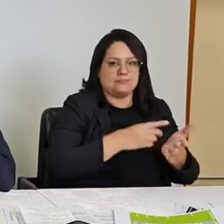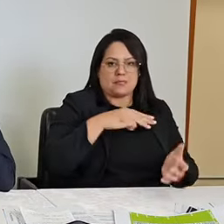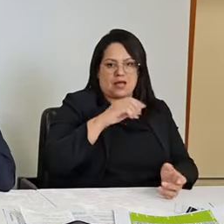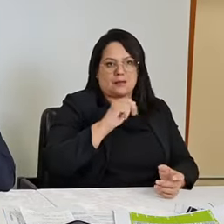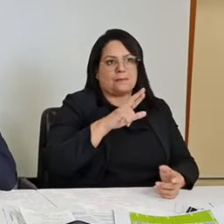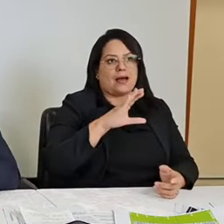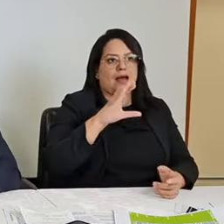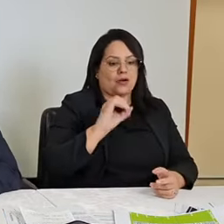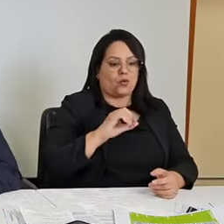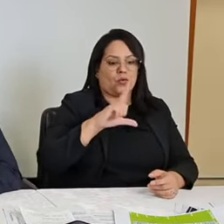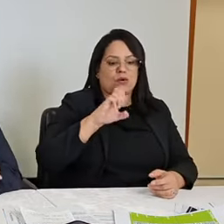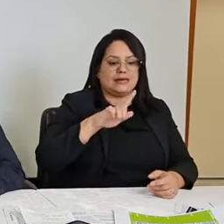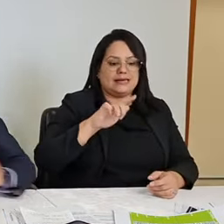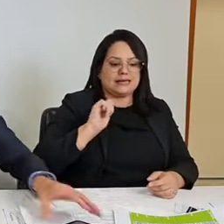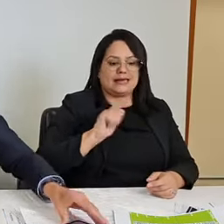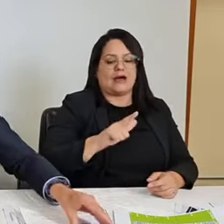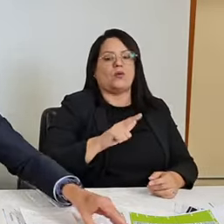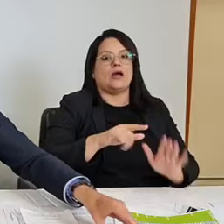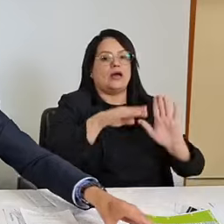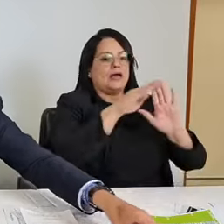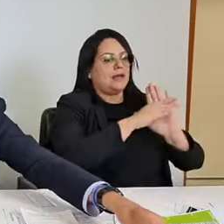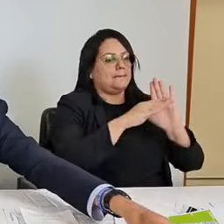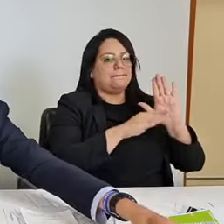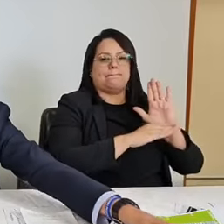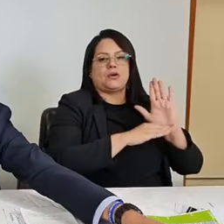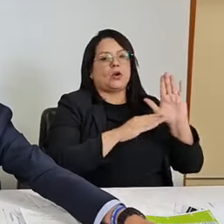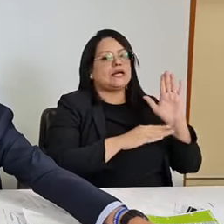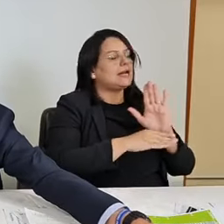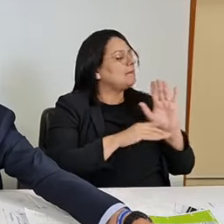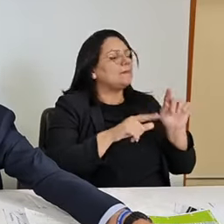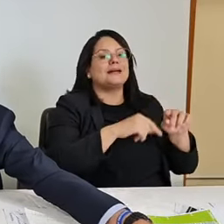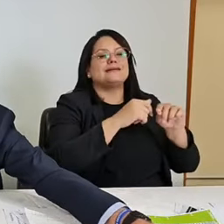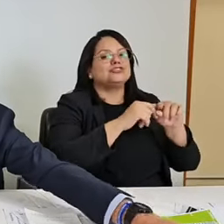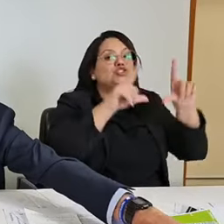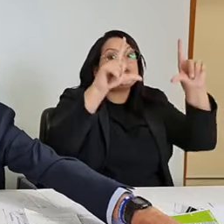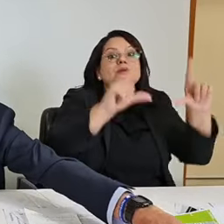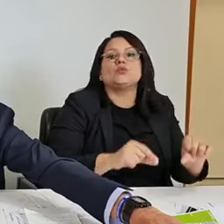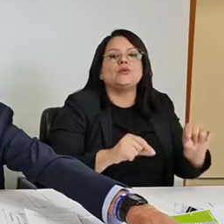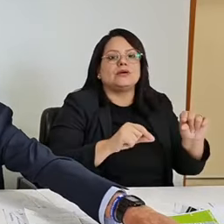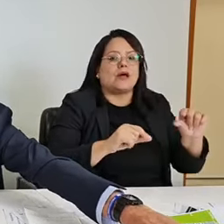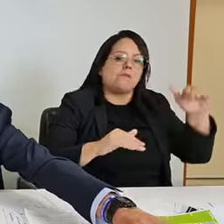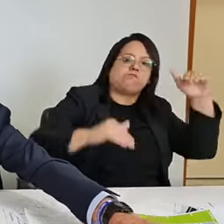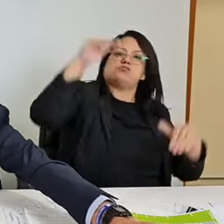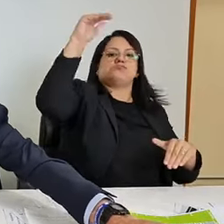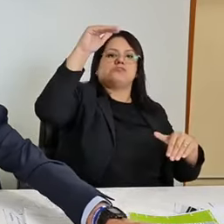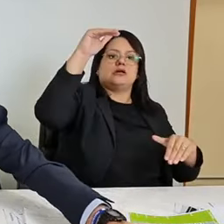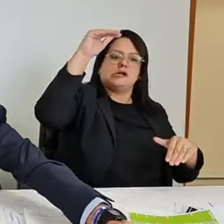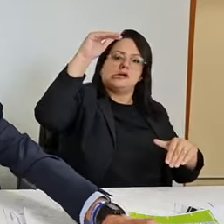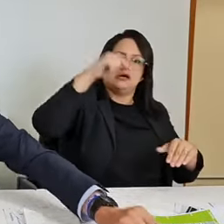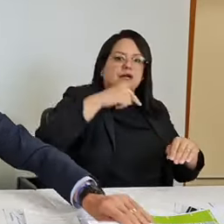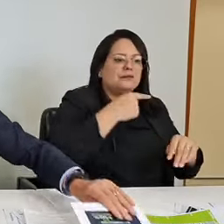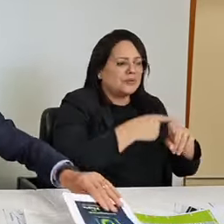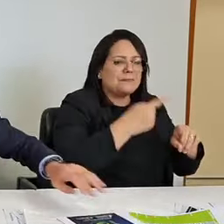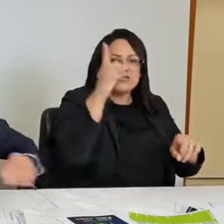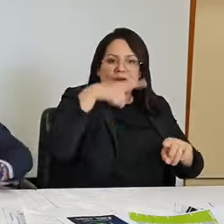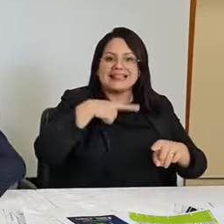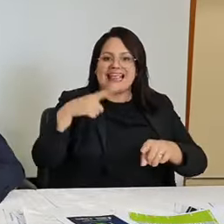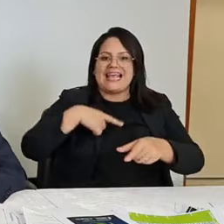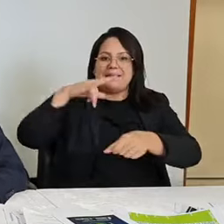seja o programa de maior redução da desigualdade social da nossa história. Porque a falta de saneamento era não só uma questão ali